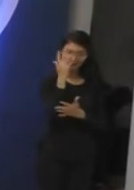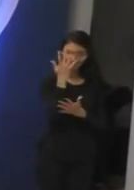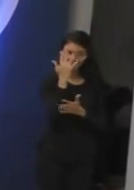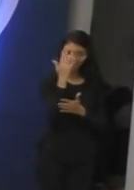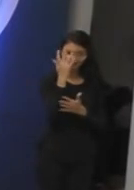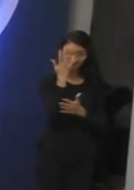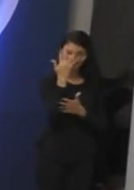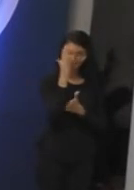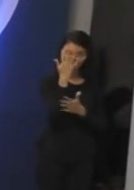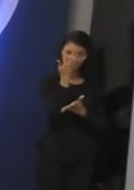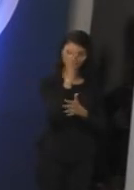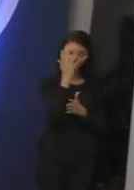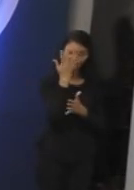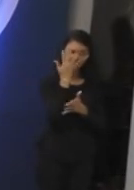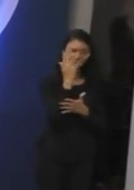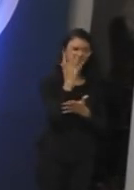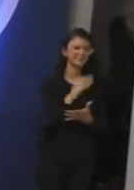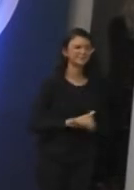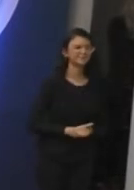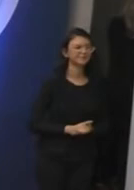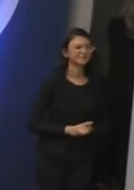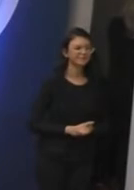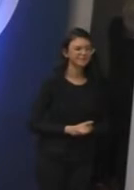Parabéns à Celesc.